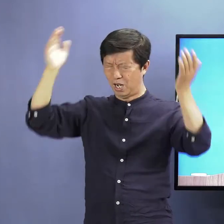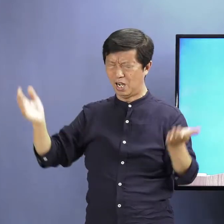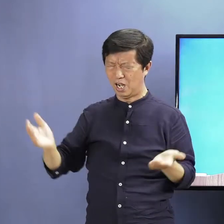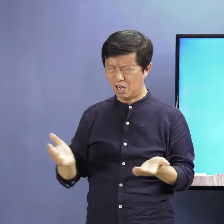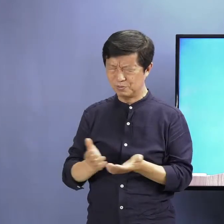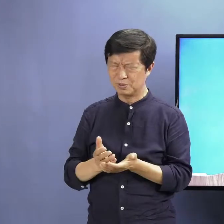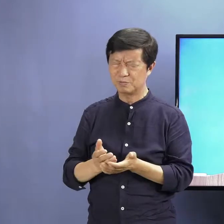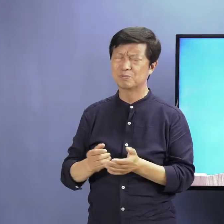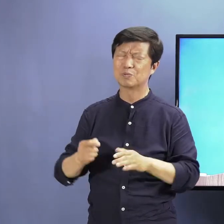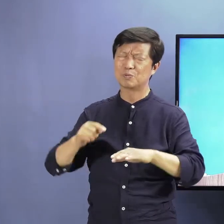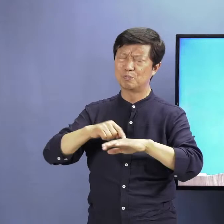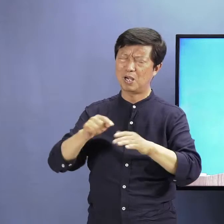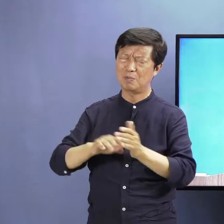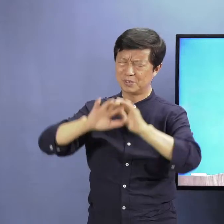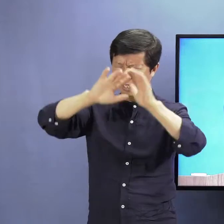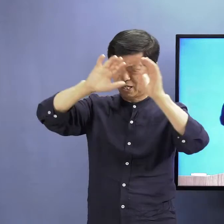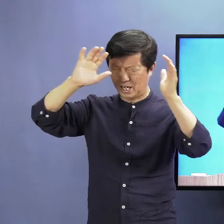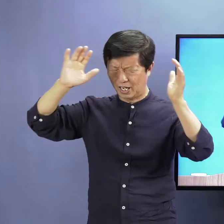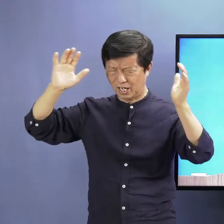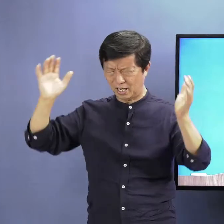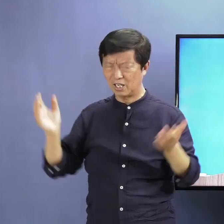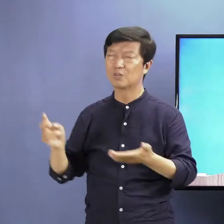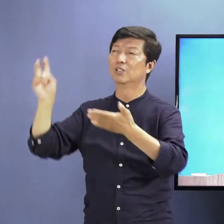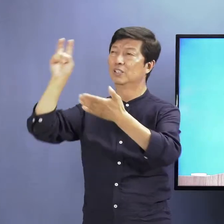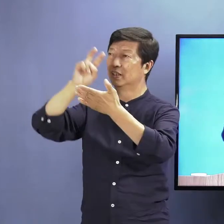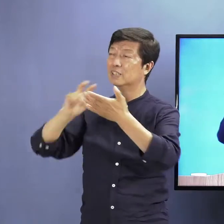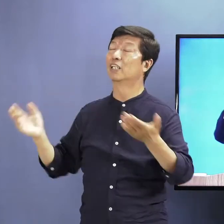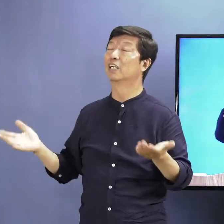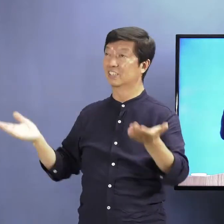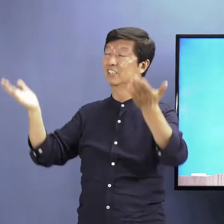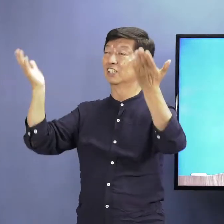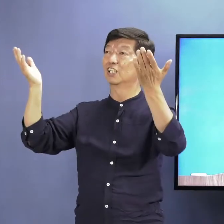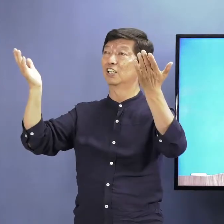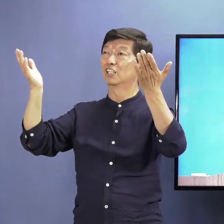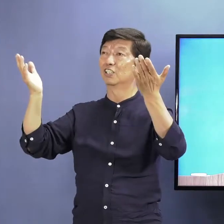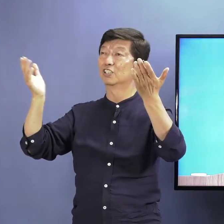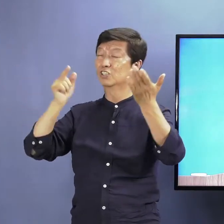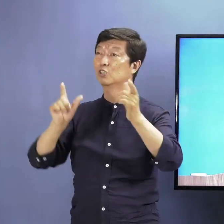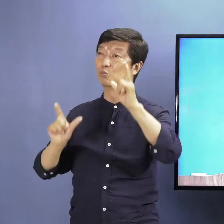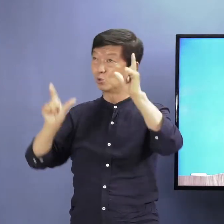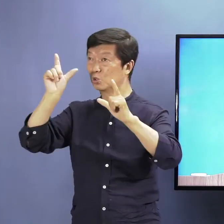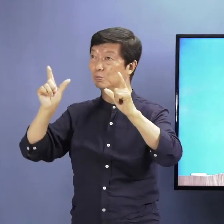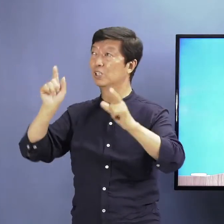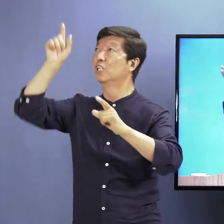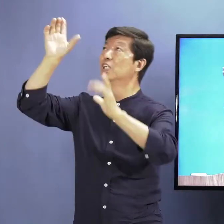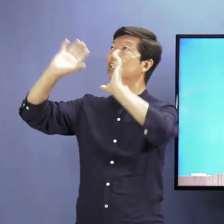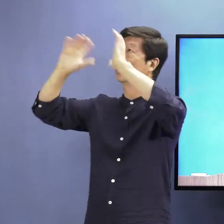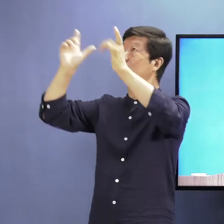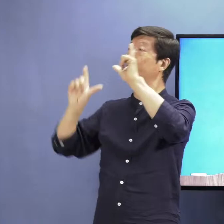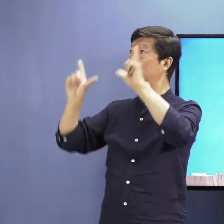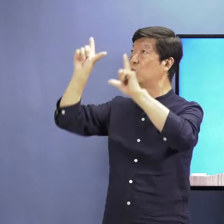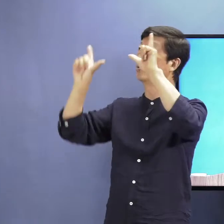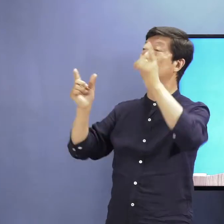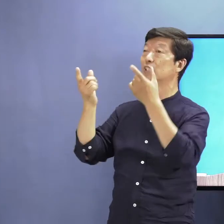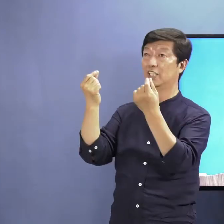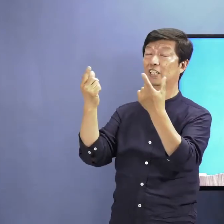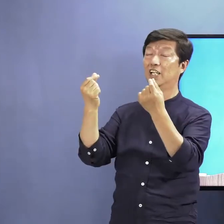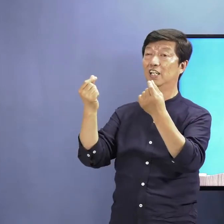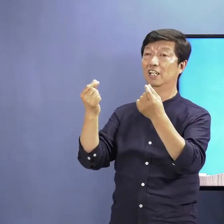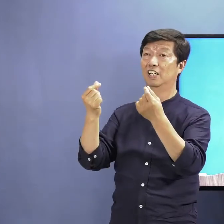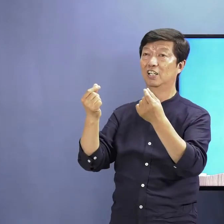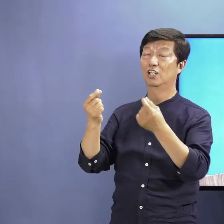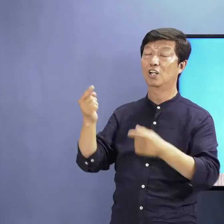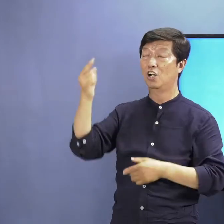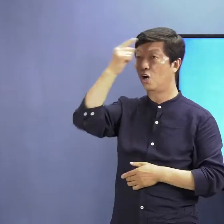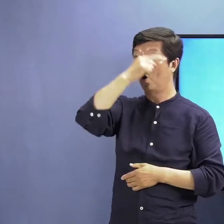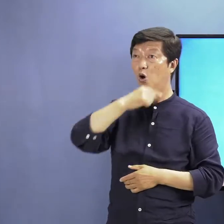섬기리, 내 모든 것들이 하는데, 그리고 막 그냥 그러면서 그 찬양하는데 그